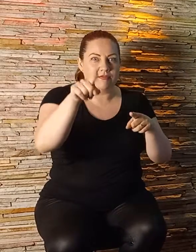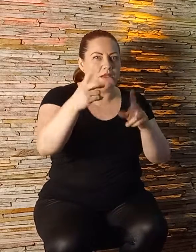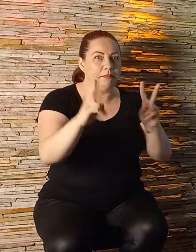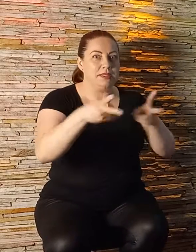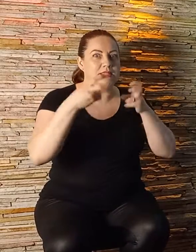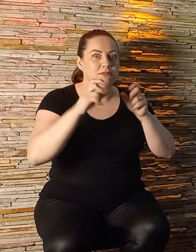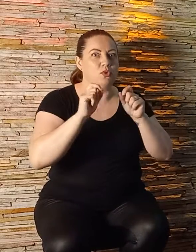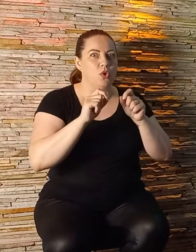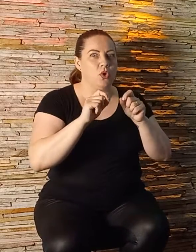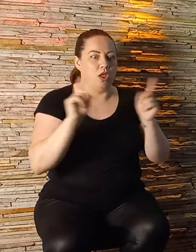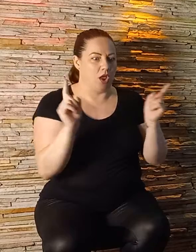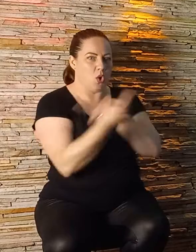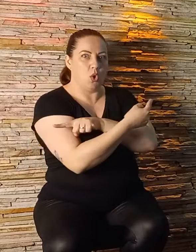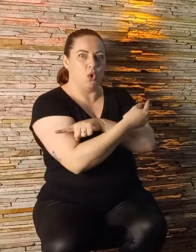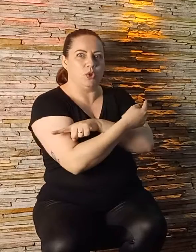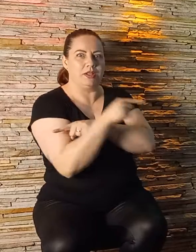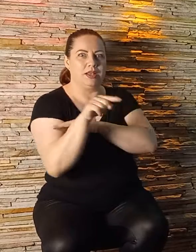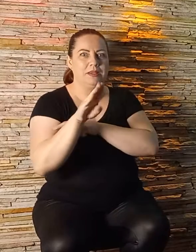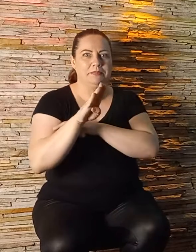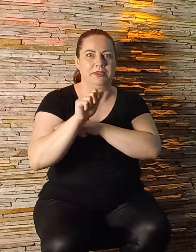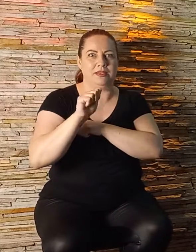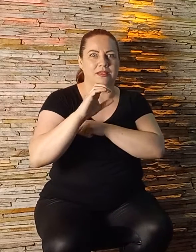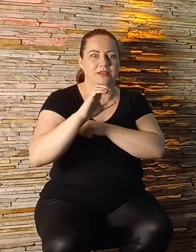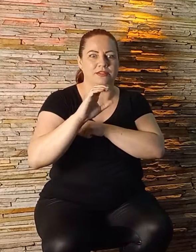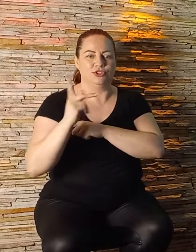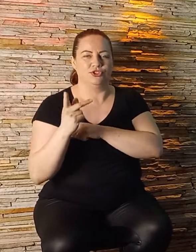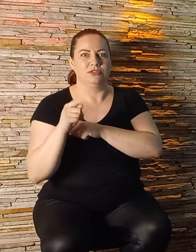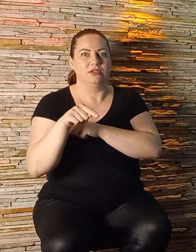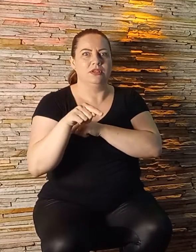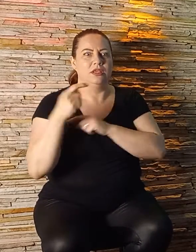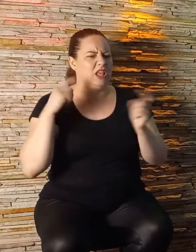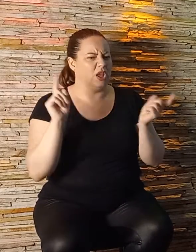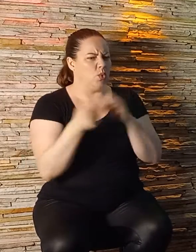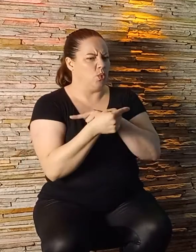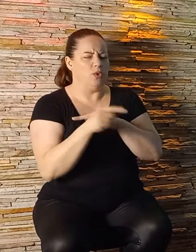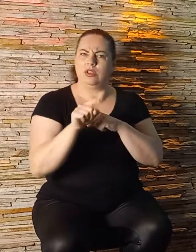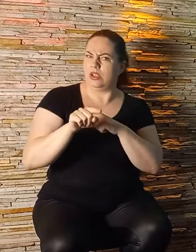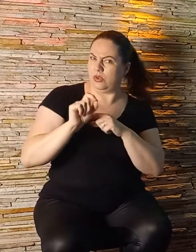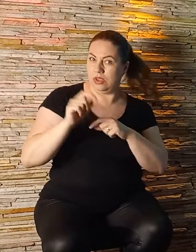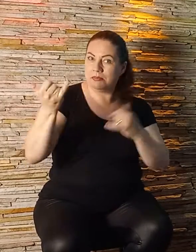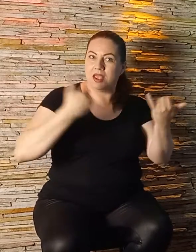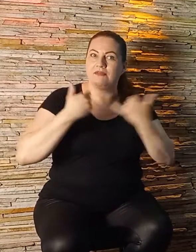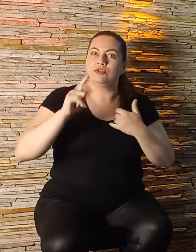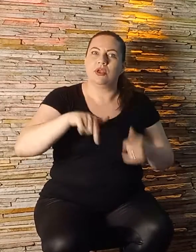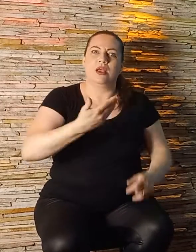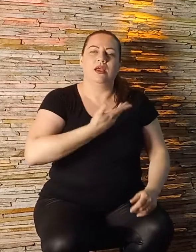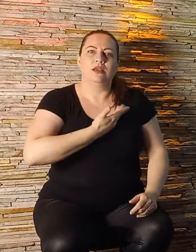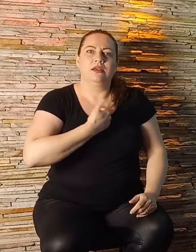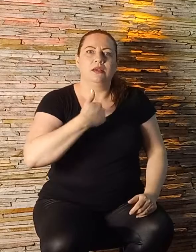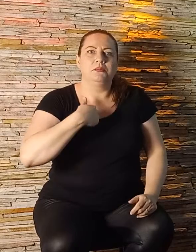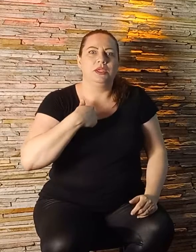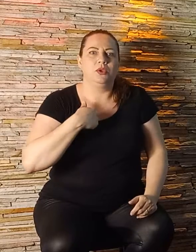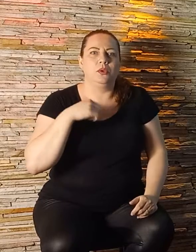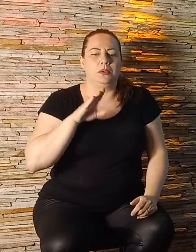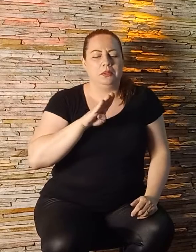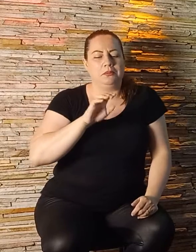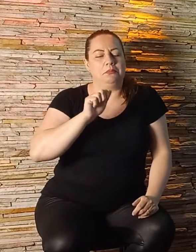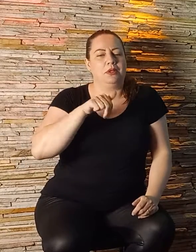ligar que ela tá no conta do Beach né e eu não tinha me ligado que ela tava no contra do Beach Quem disse foi rápido meu um